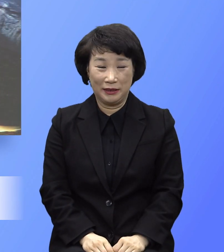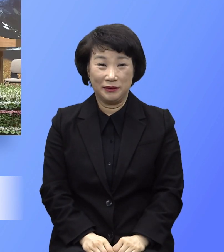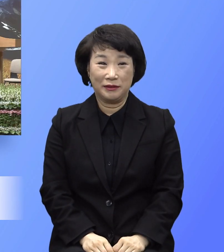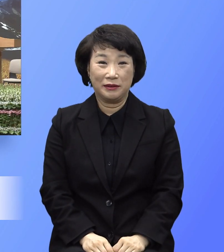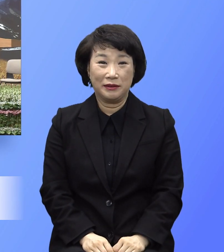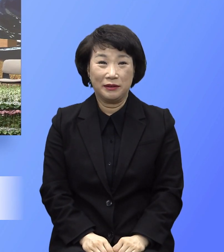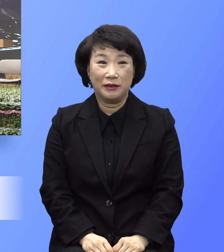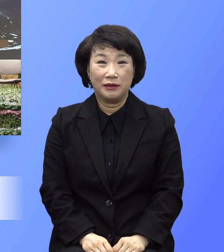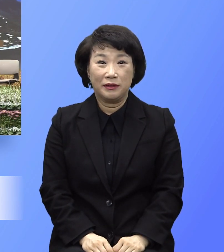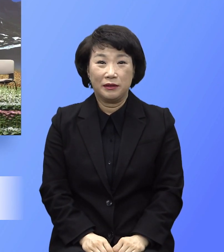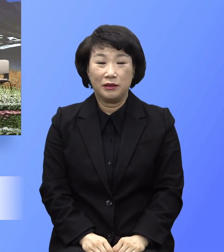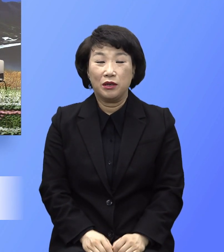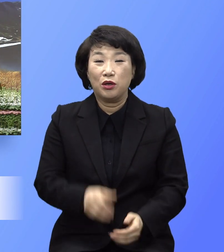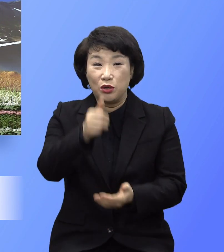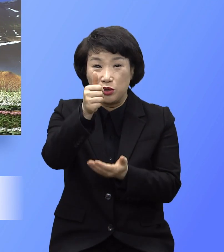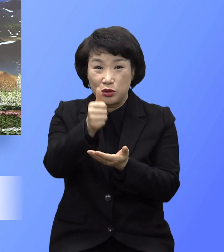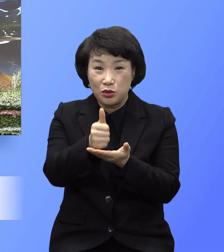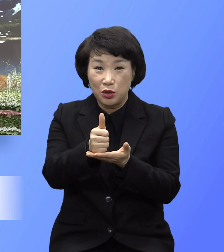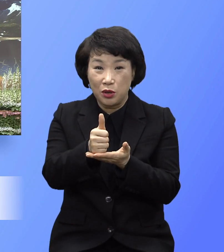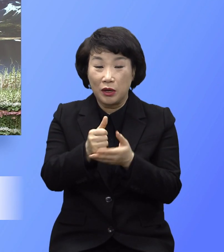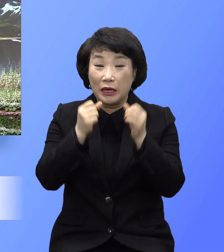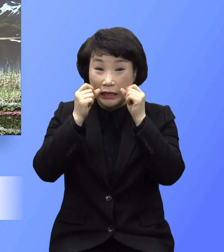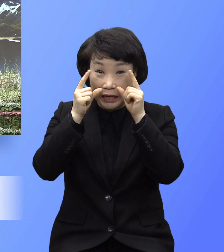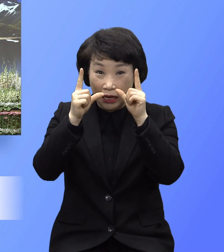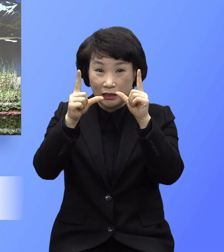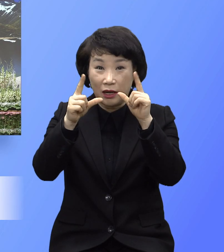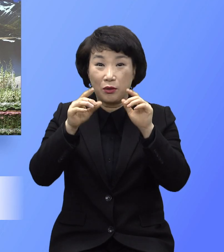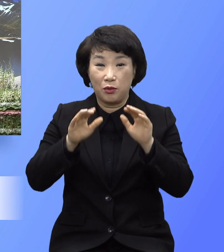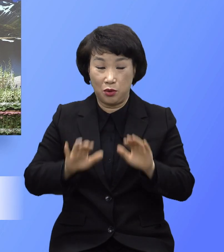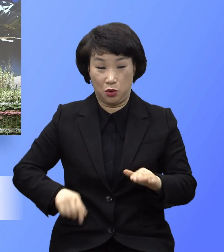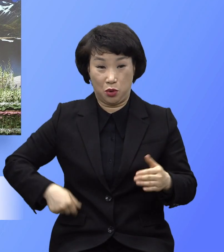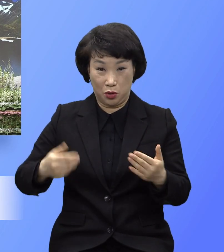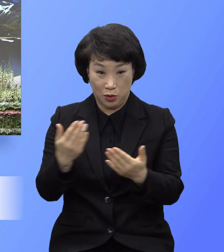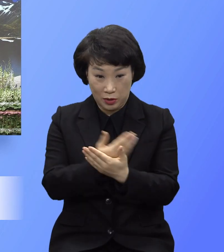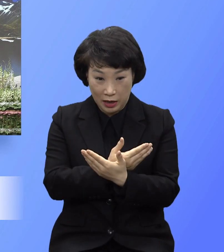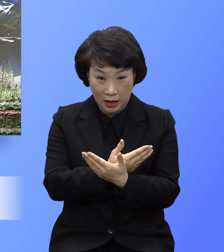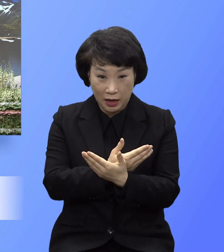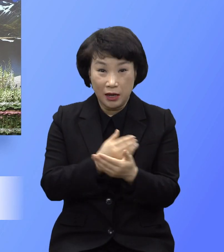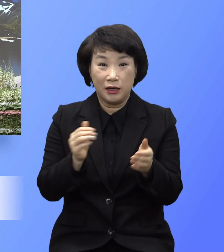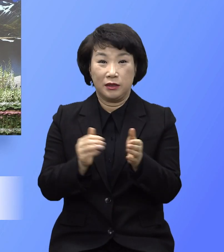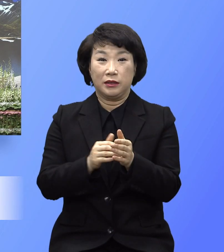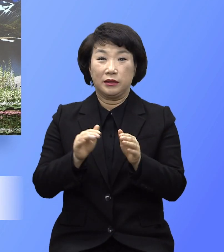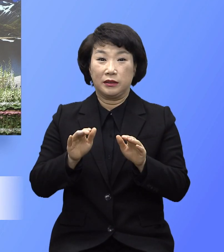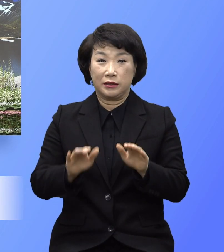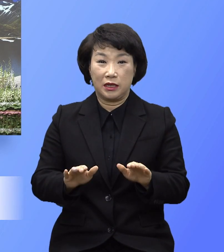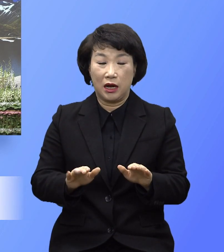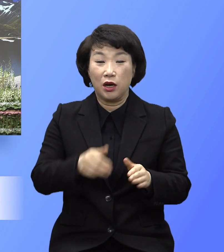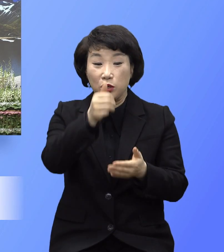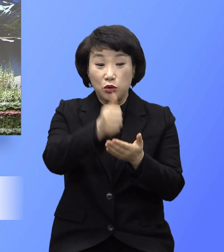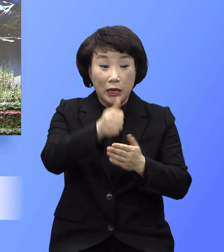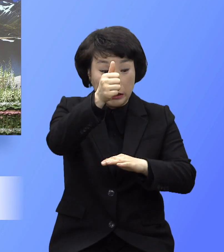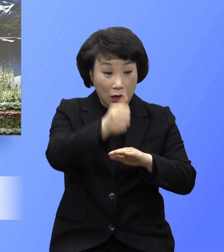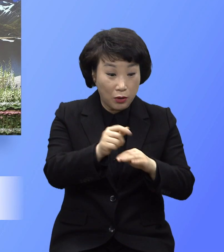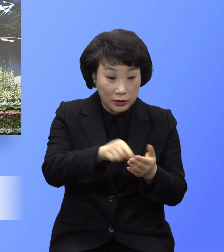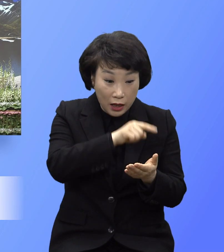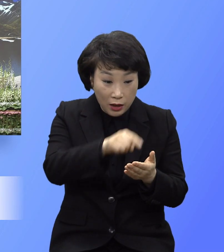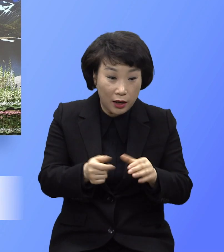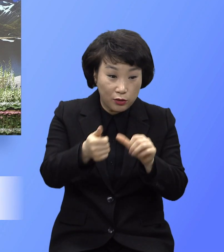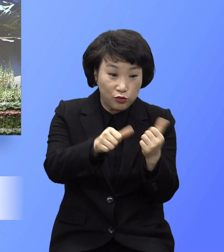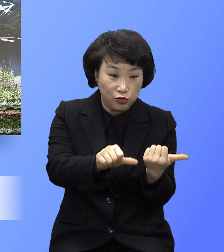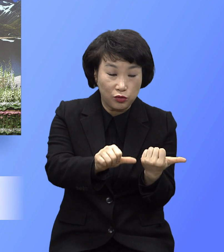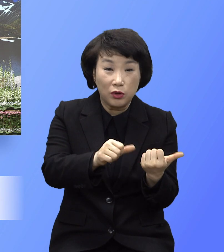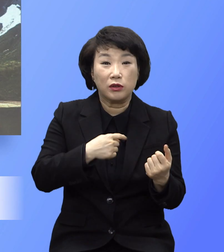하고, 죄를 깨닫고 회개를 통해서 죄값으로 죽어야